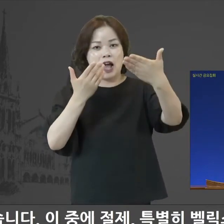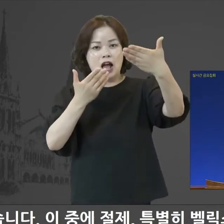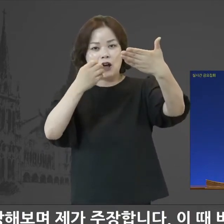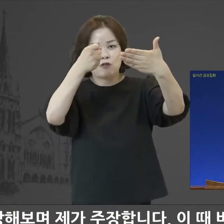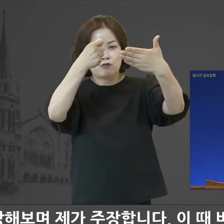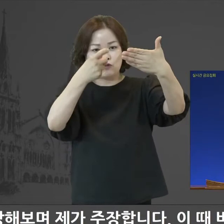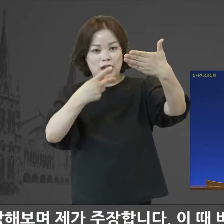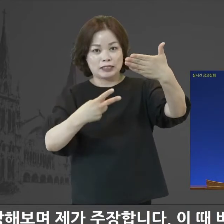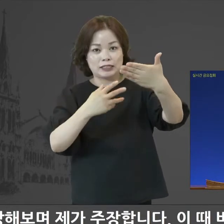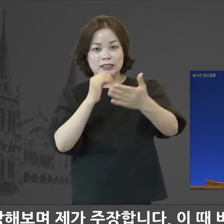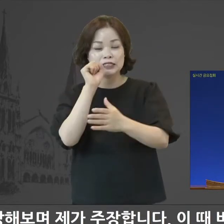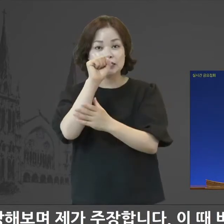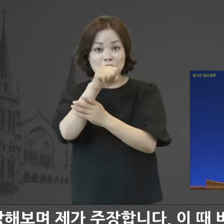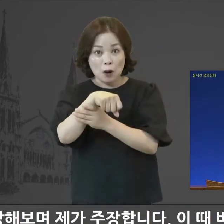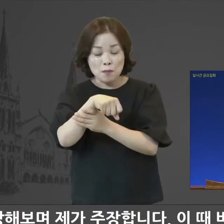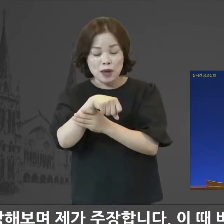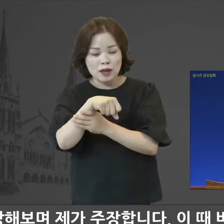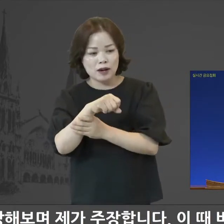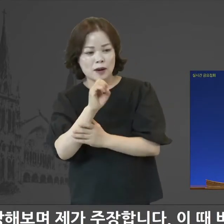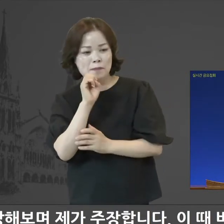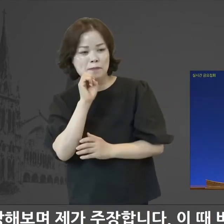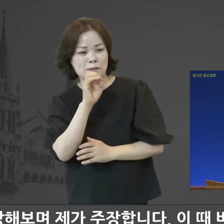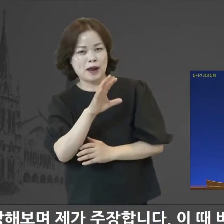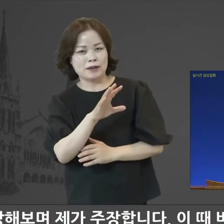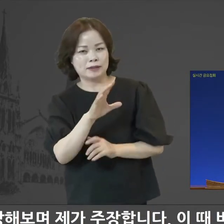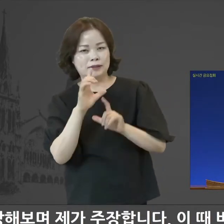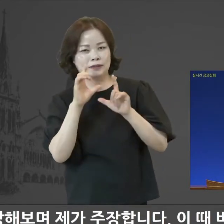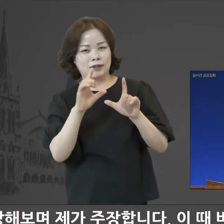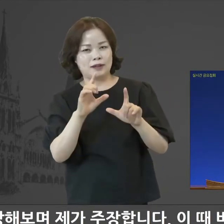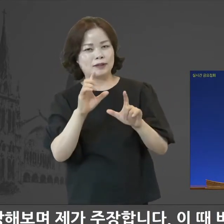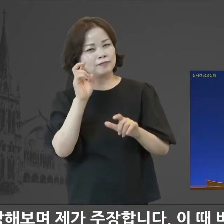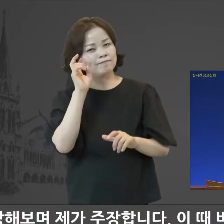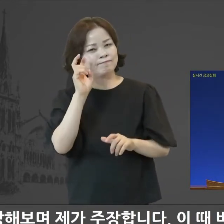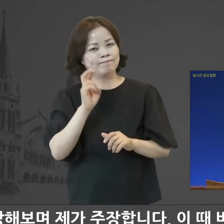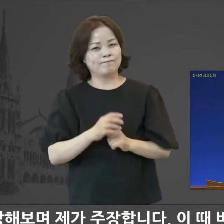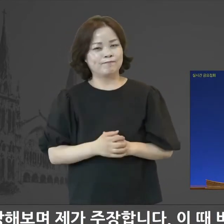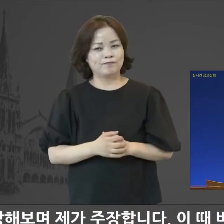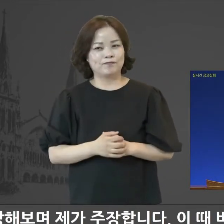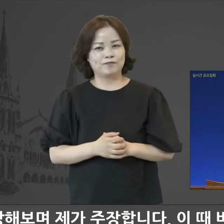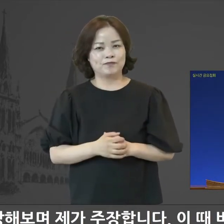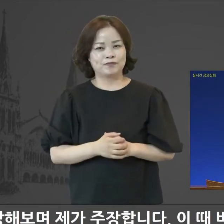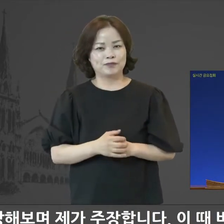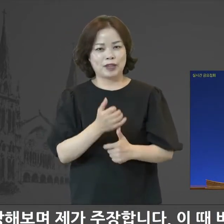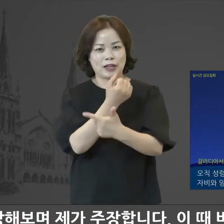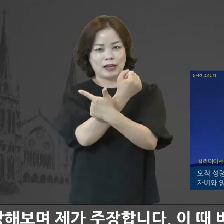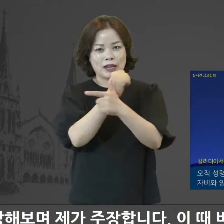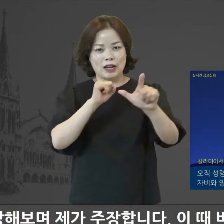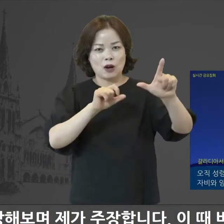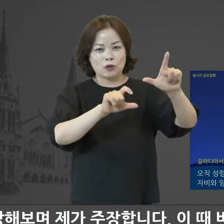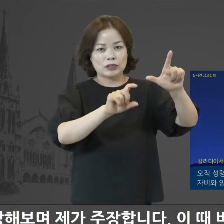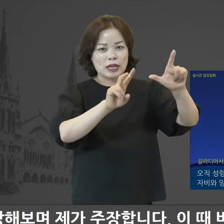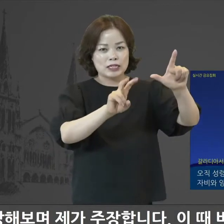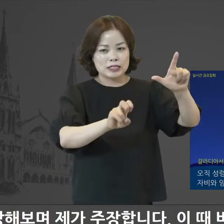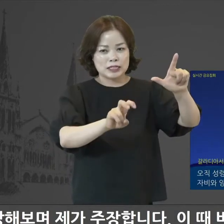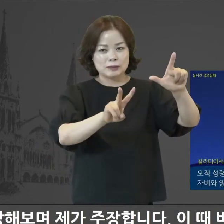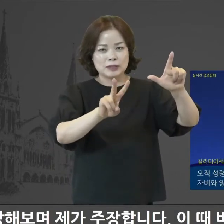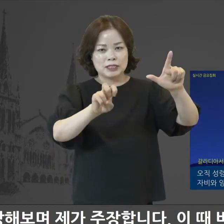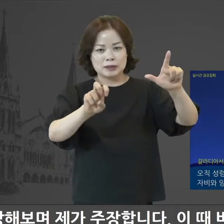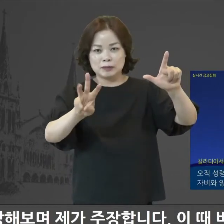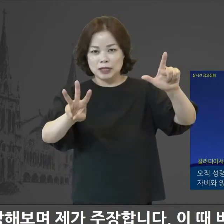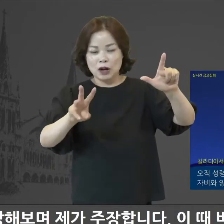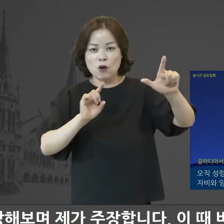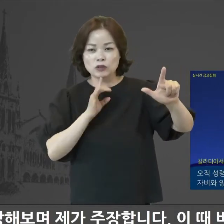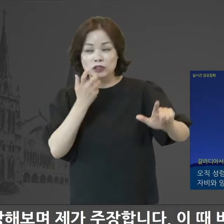그 얘기를 했을 것으로 저는 생각을 하고 있습니다. 자, 한번 보십시다. 갈라디아서 5장 22절 23절.